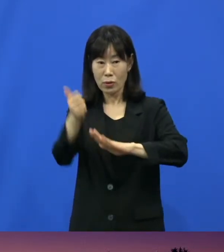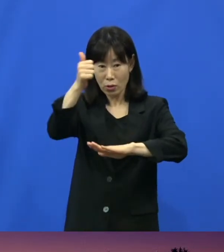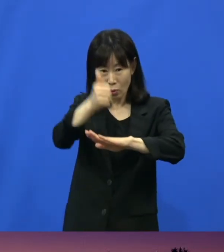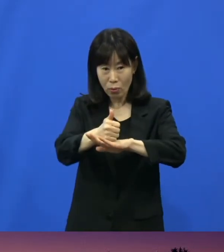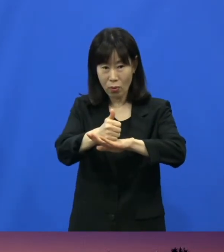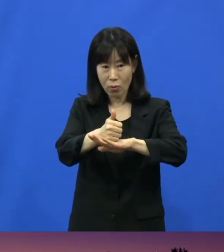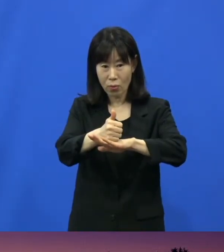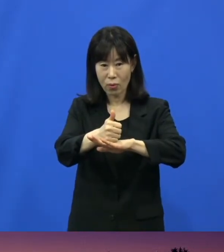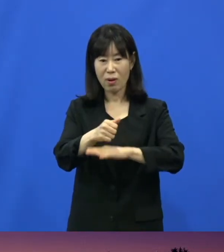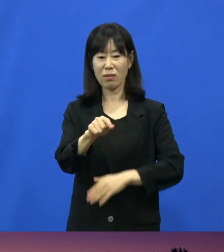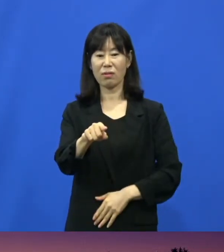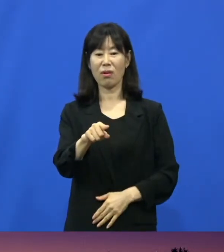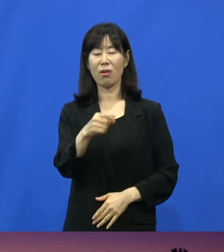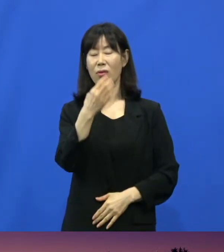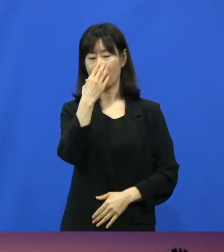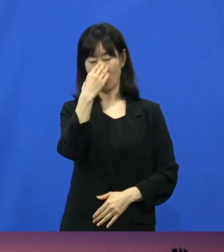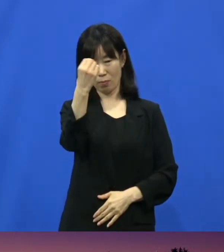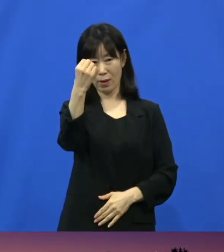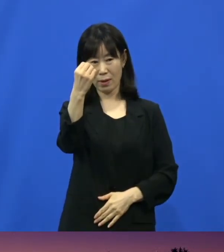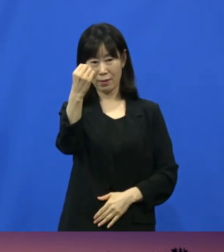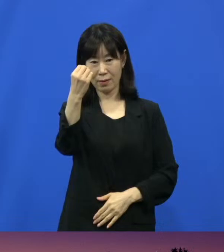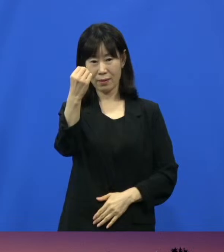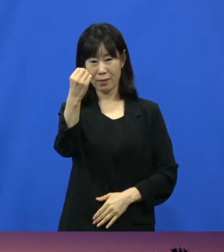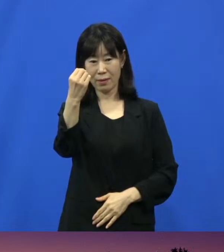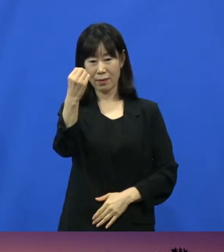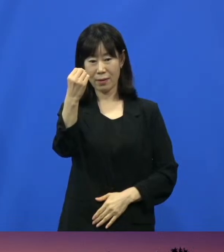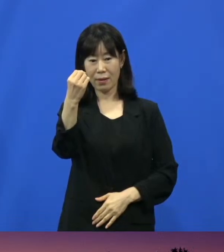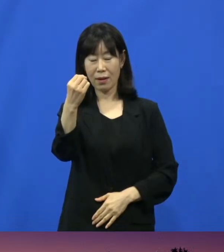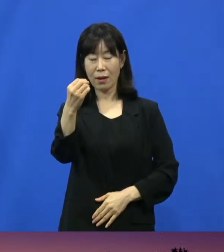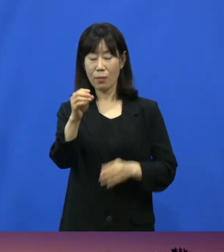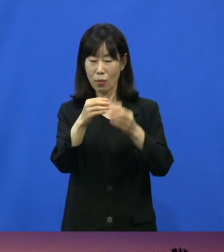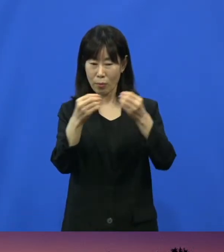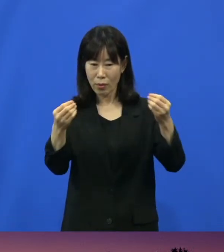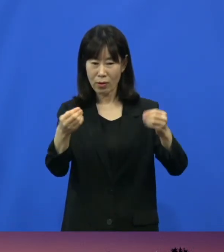그들 안에 뭐가 있죠? 여러분, 남의 도움 필요 없다는 거예요.